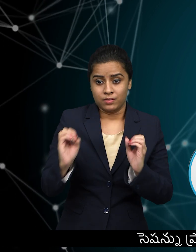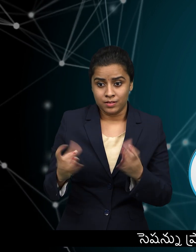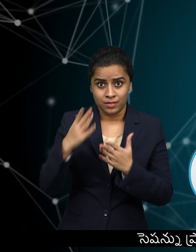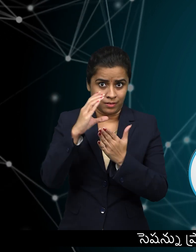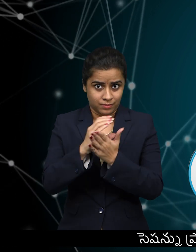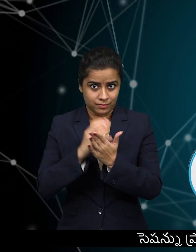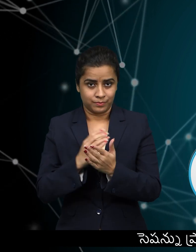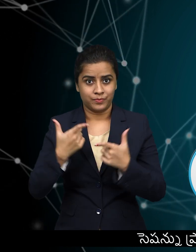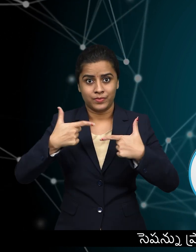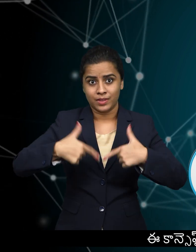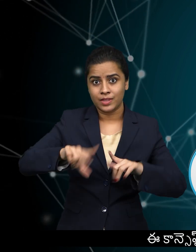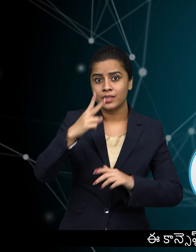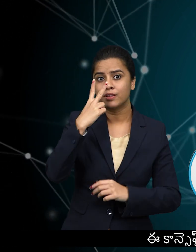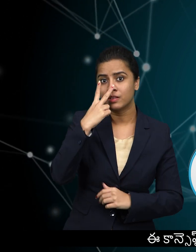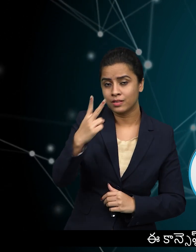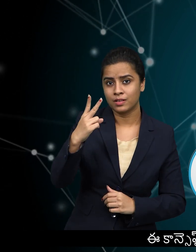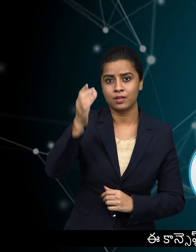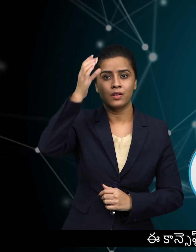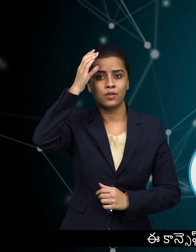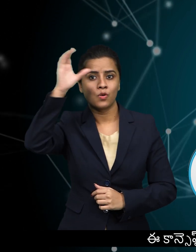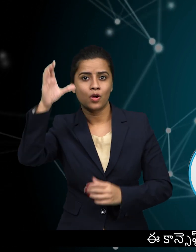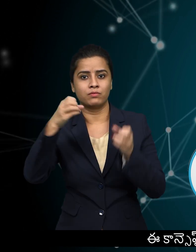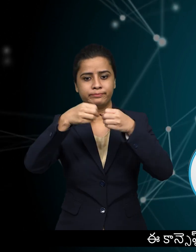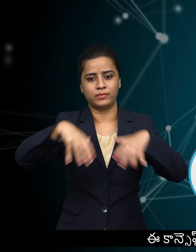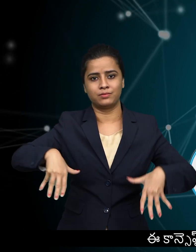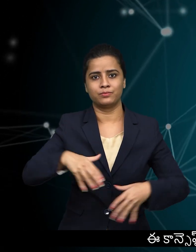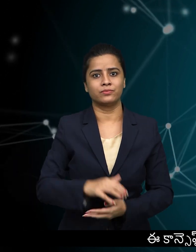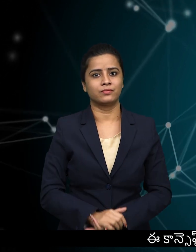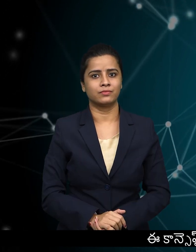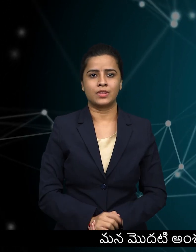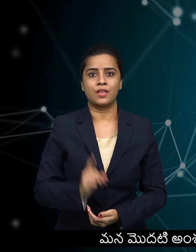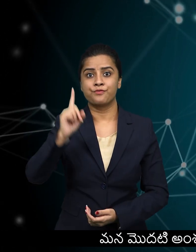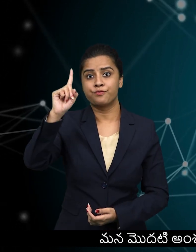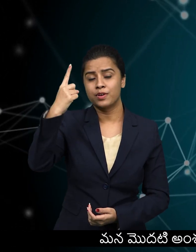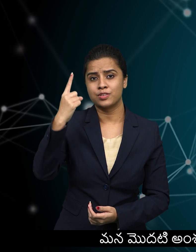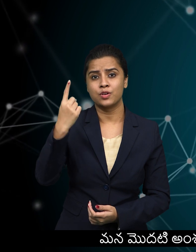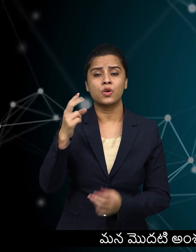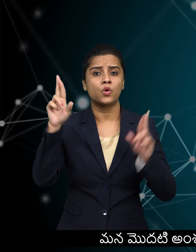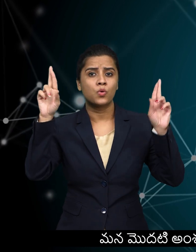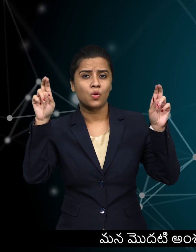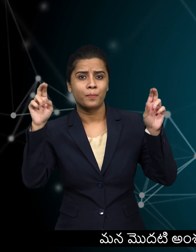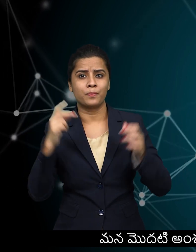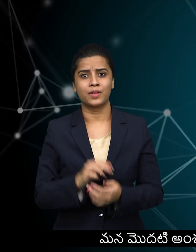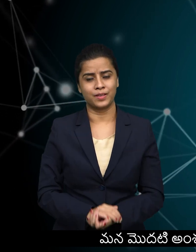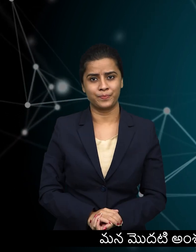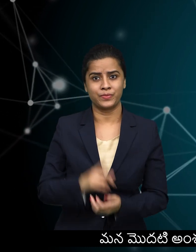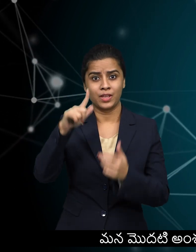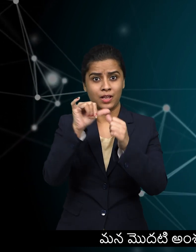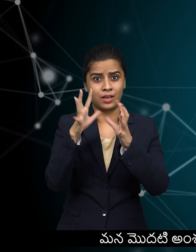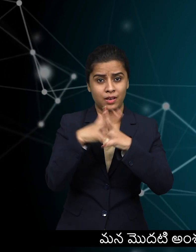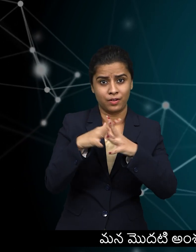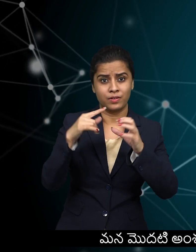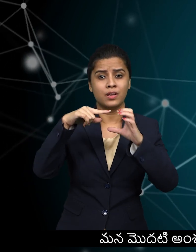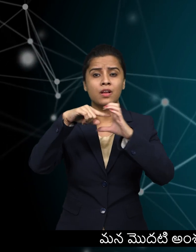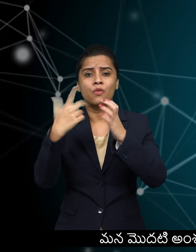సెషన్ను ప్రారంభించే ముందు ఈ కాన్సెప్ట్ మ్యాప్ని చూద్దాం. మన మొదటి అంశం ద్రవ్య నిత్యత్వ